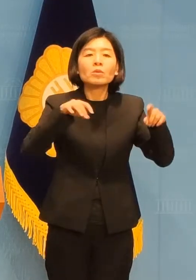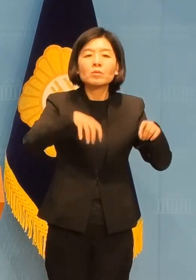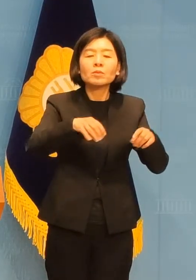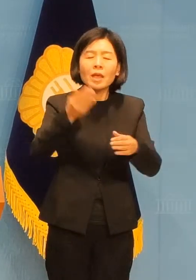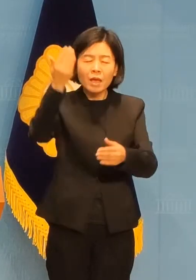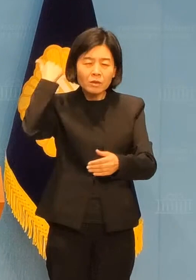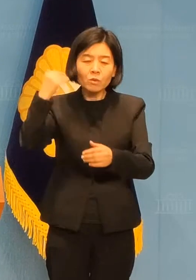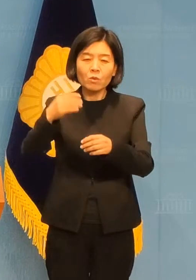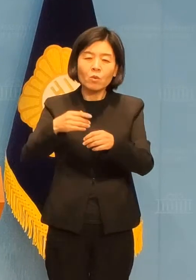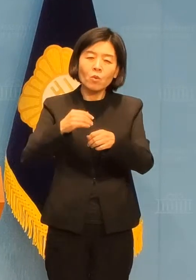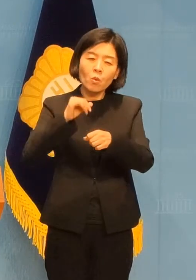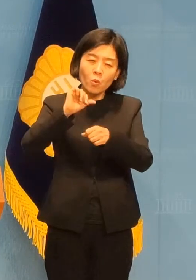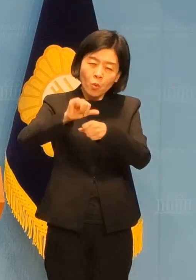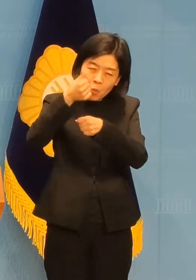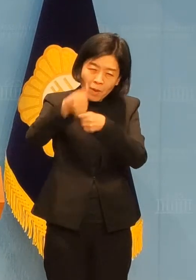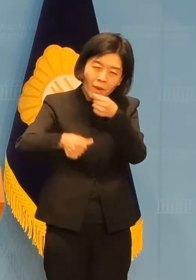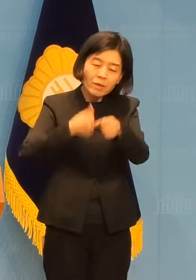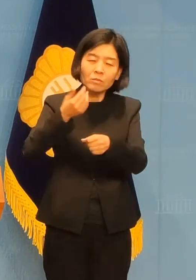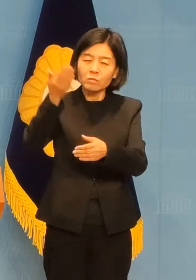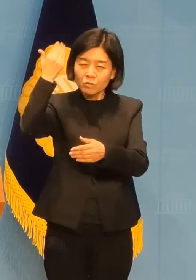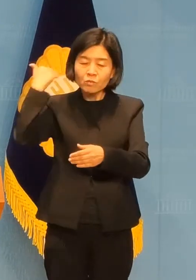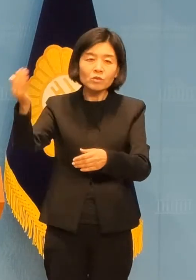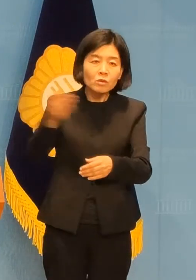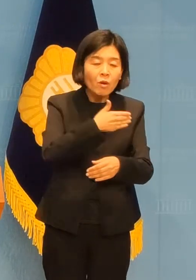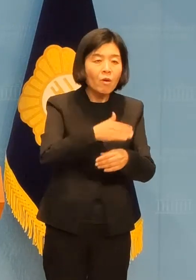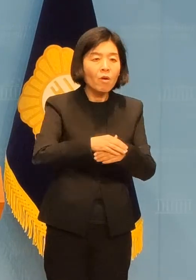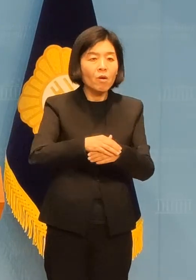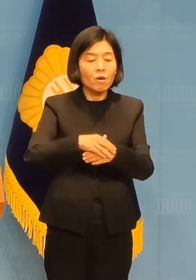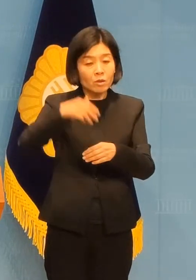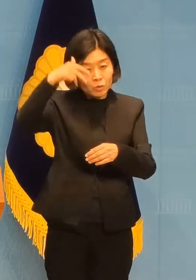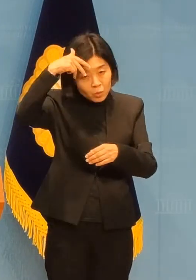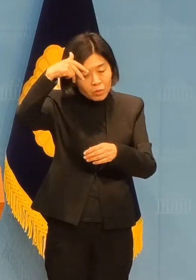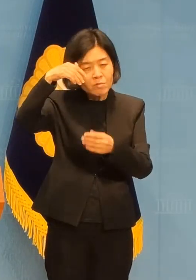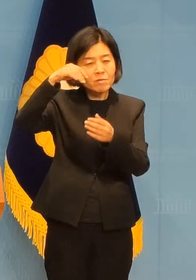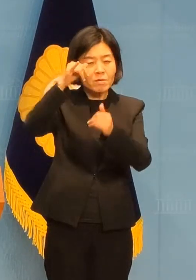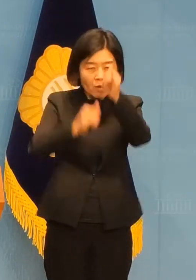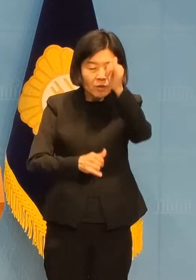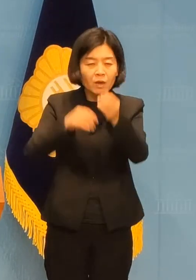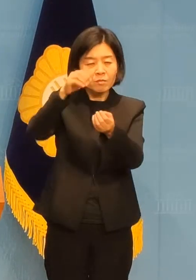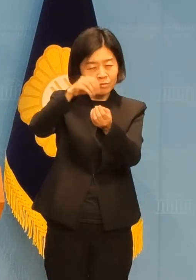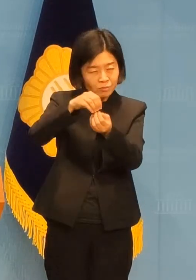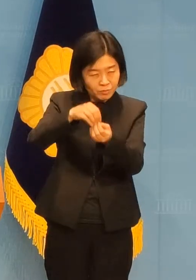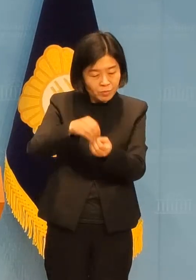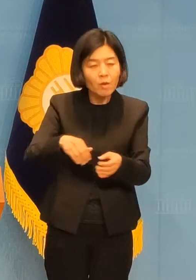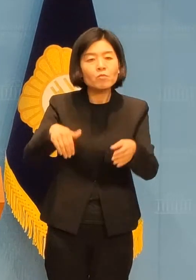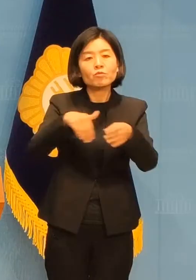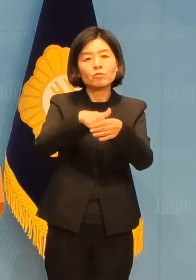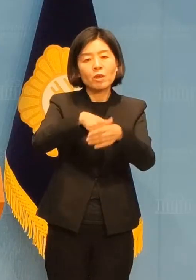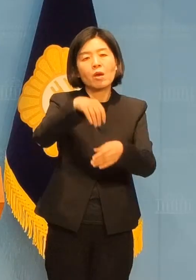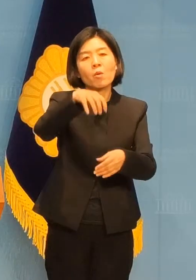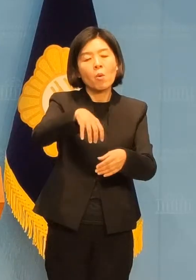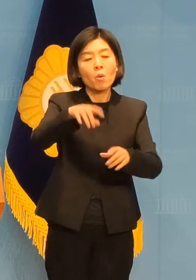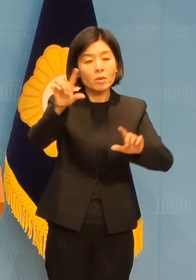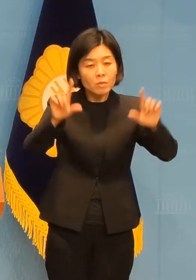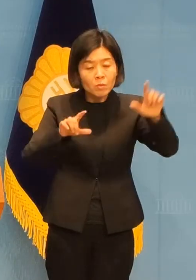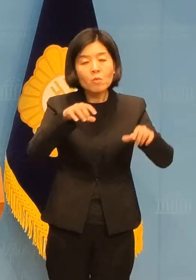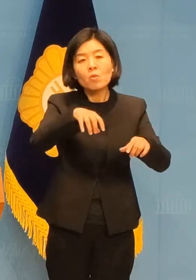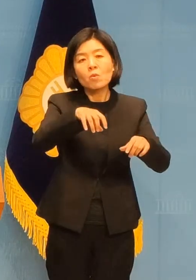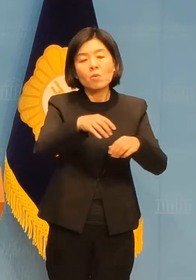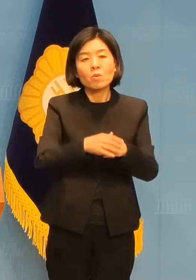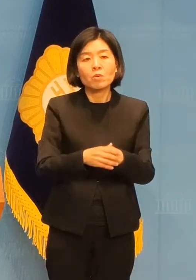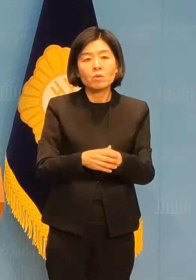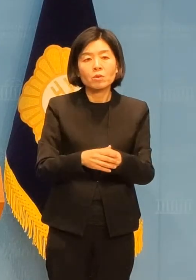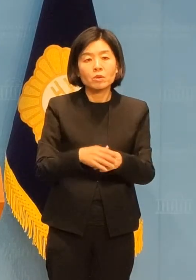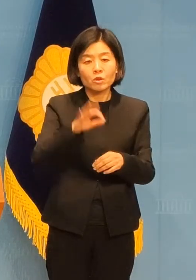왕조에서 현재까지 우리 역사 문화가 켜켜이 쌓인 상징의 공간이다. 중앙관청이 모여있던 6조